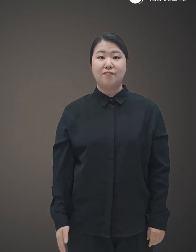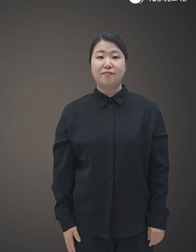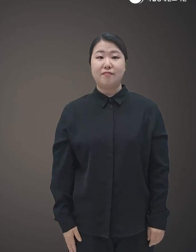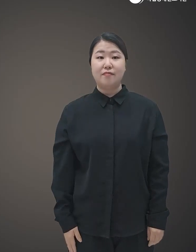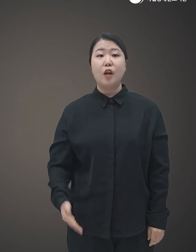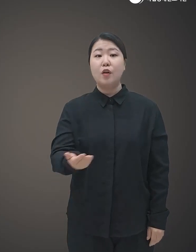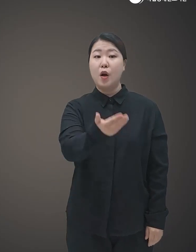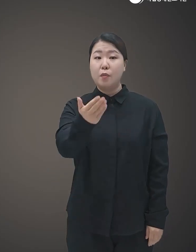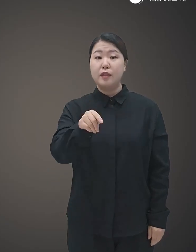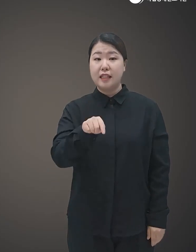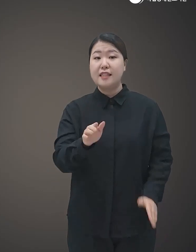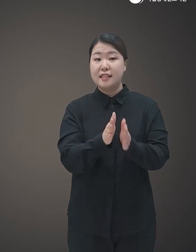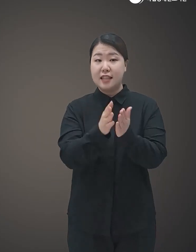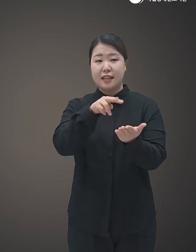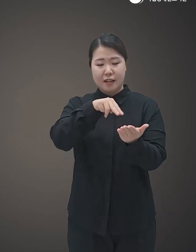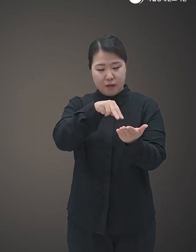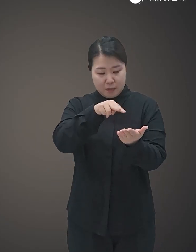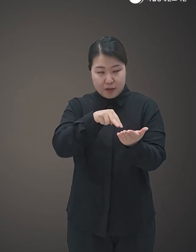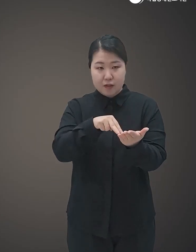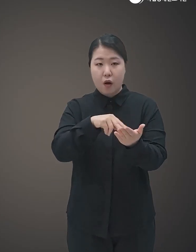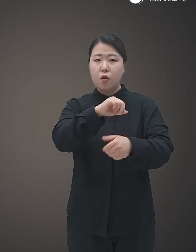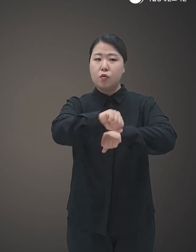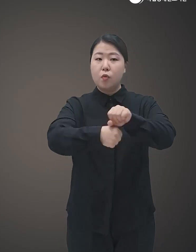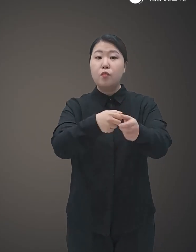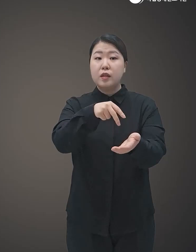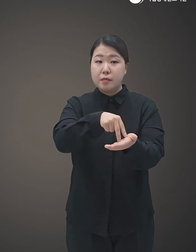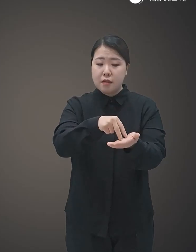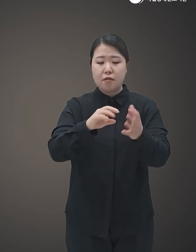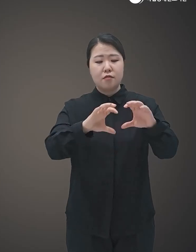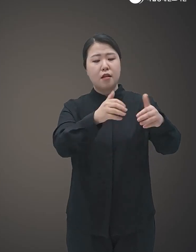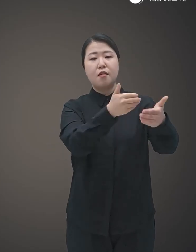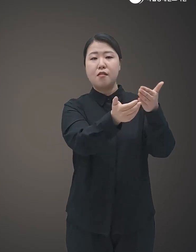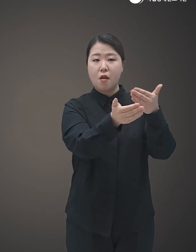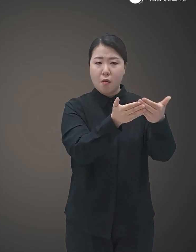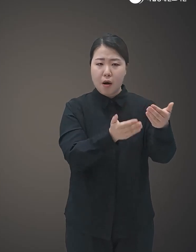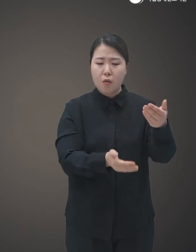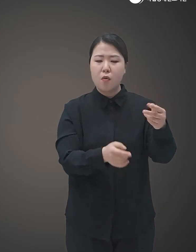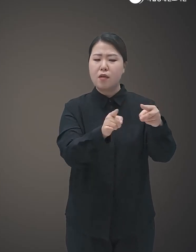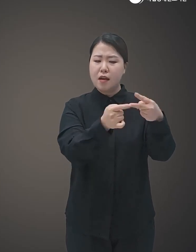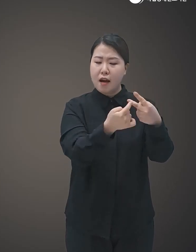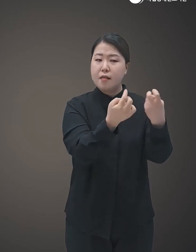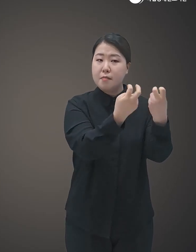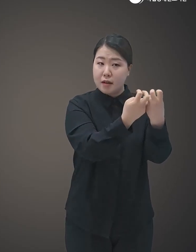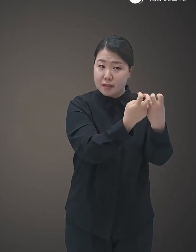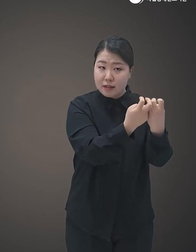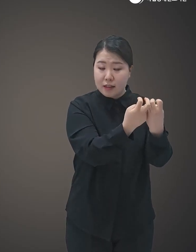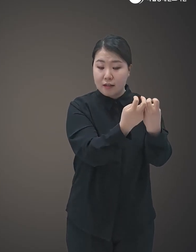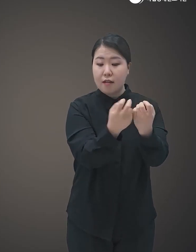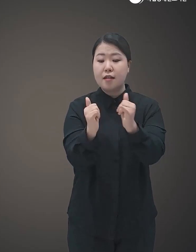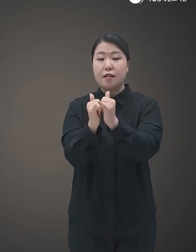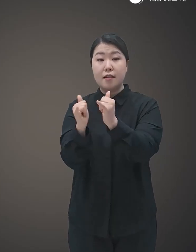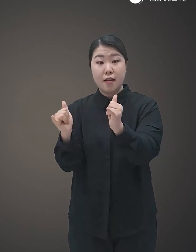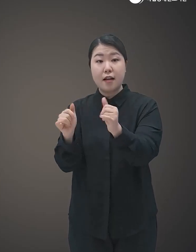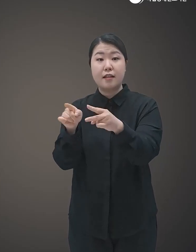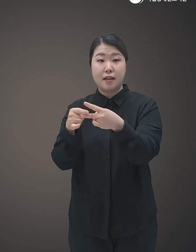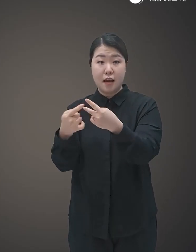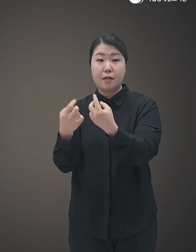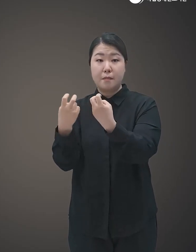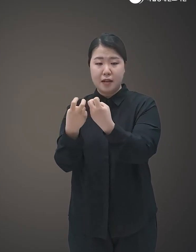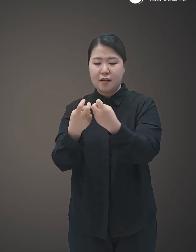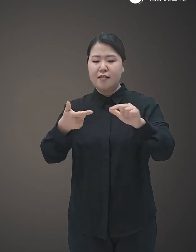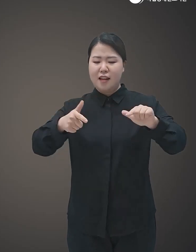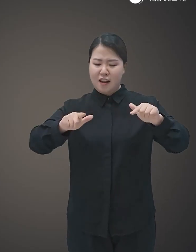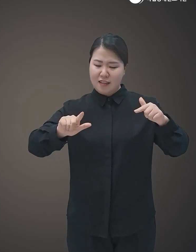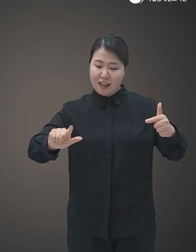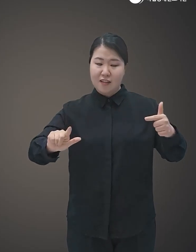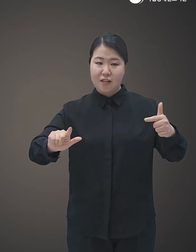여러분이 이 책을 읽으면서 동물이 세계를 경험하고 지각하는 방식은 인간의 방식과